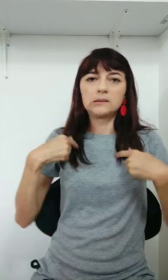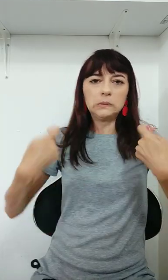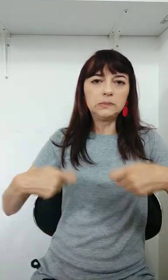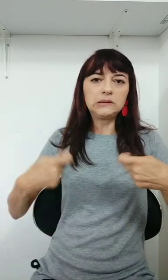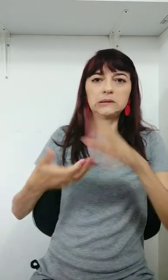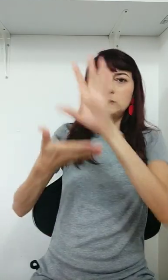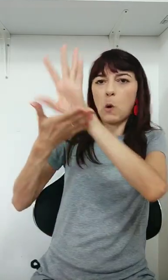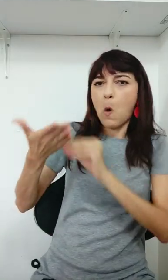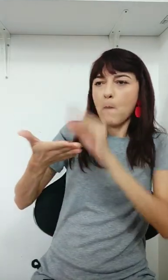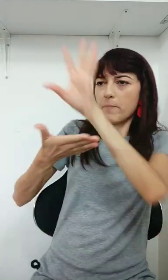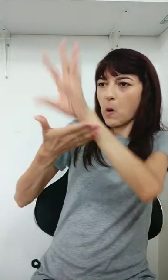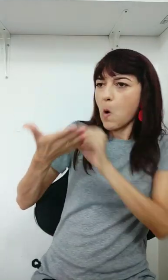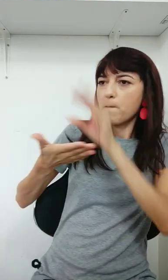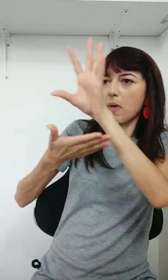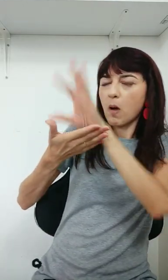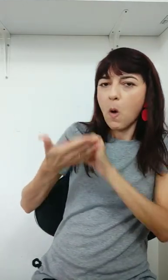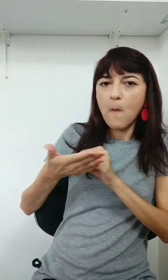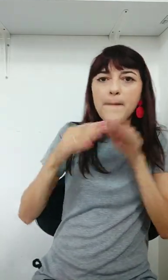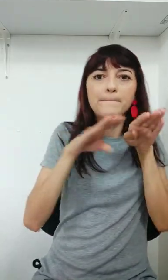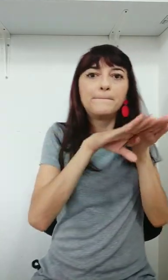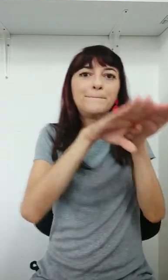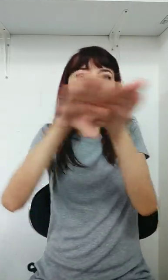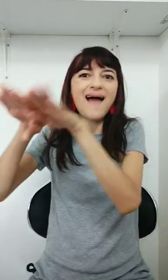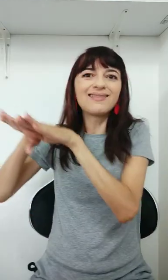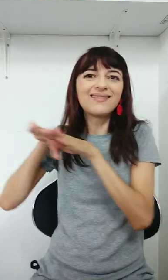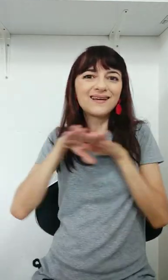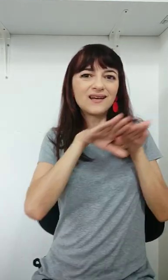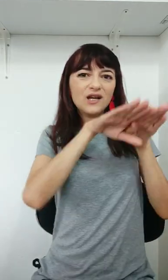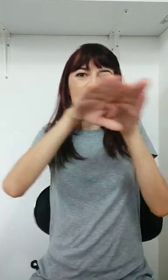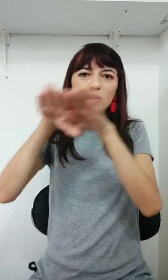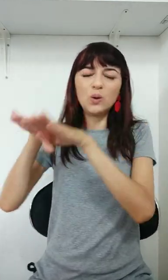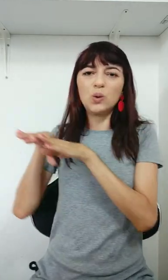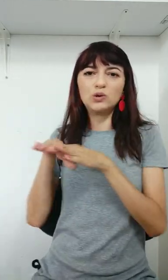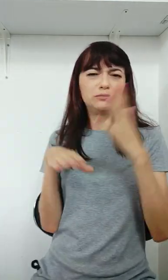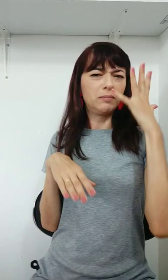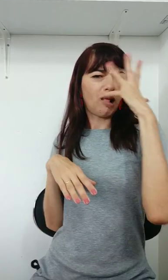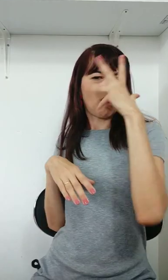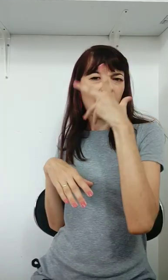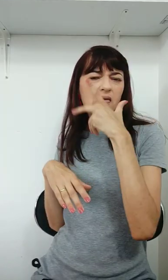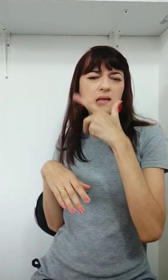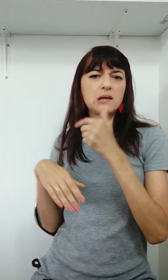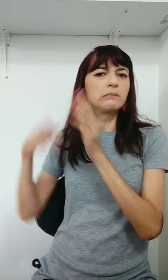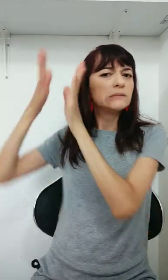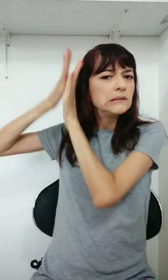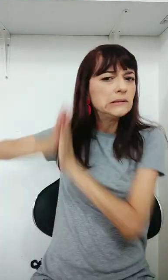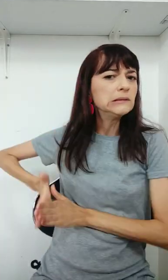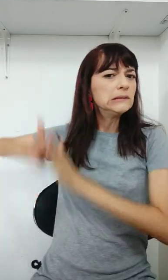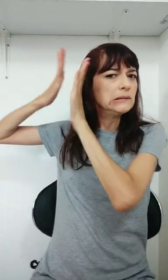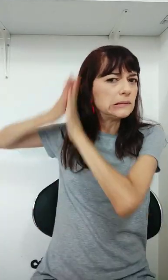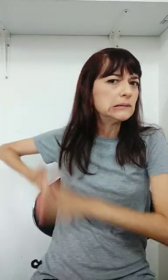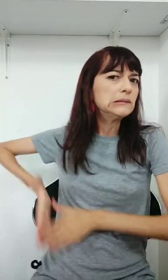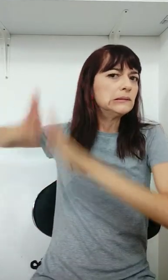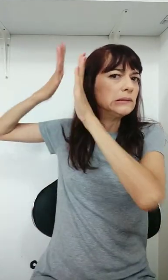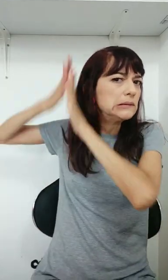delas da forma que ele é, né, e hoje em dia, por exemplo, antigamente elas tinham essa tentativa de padronização,